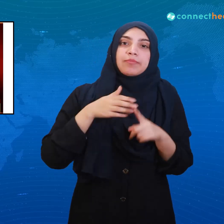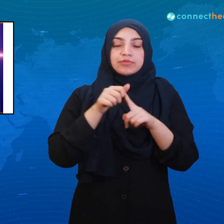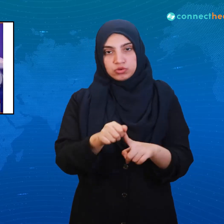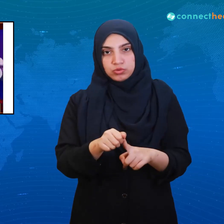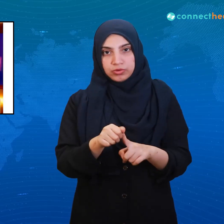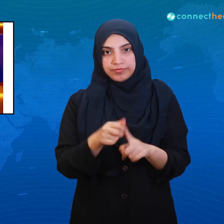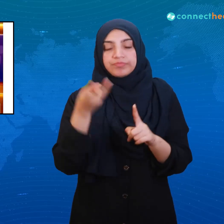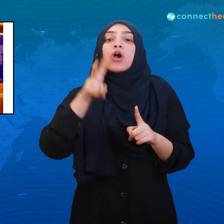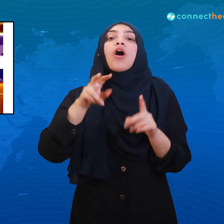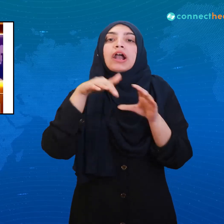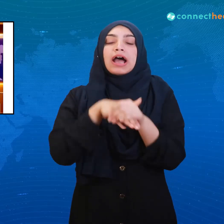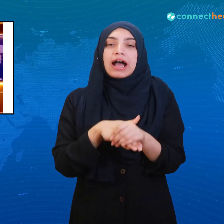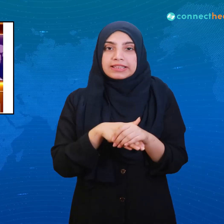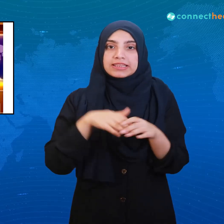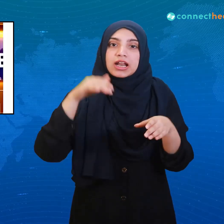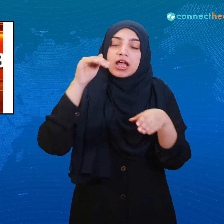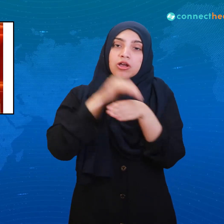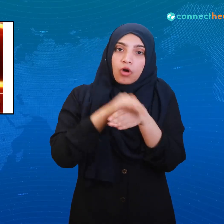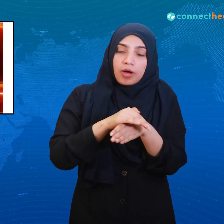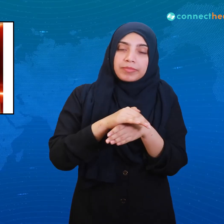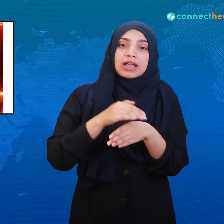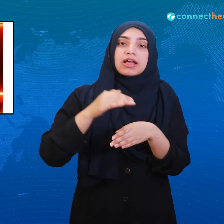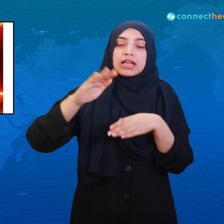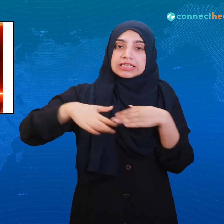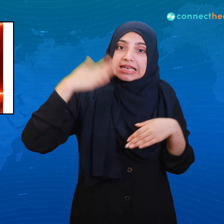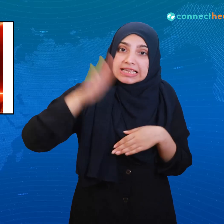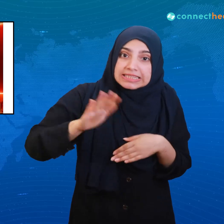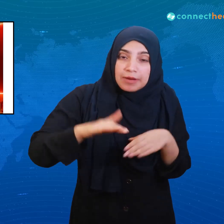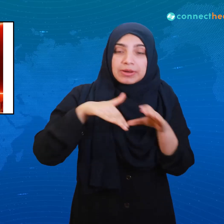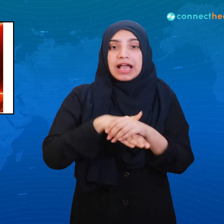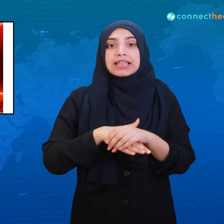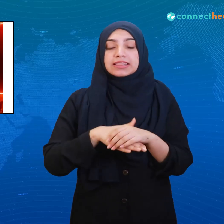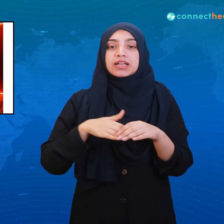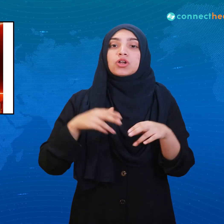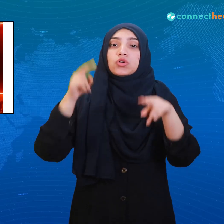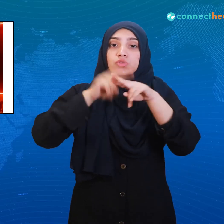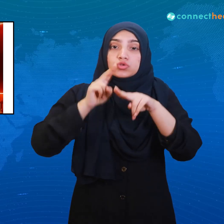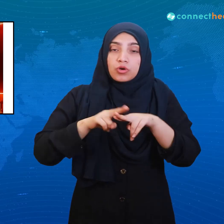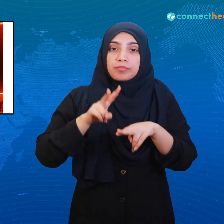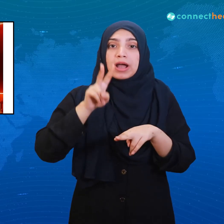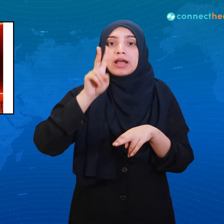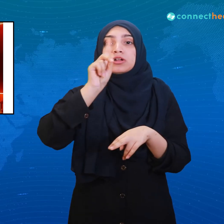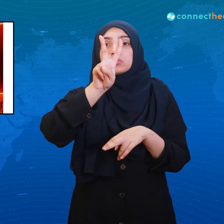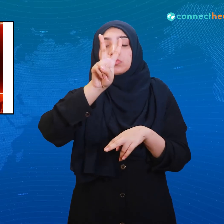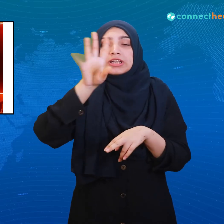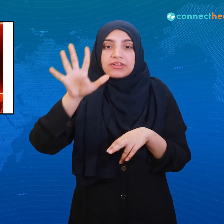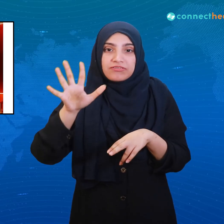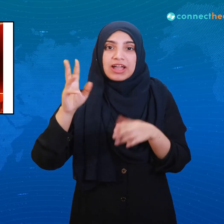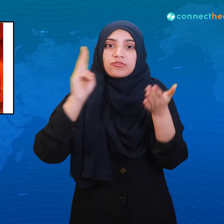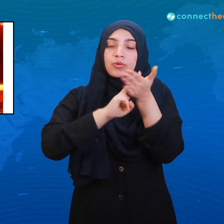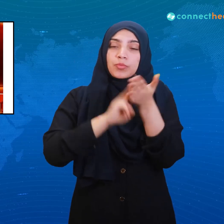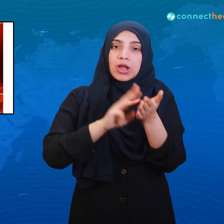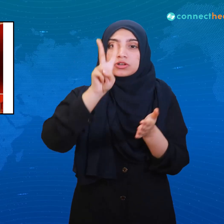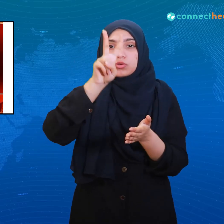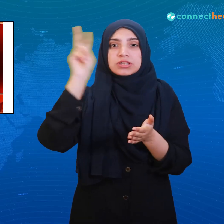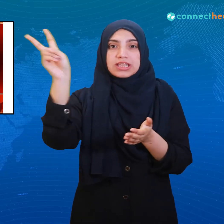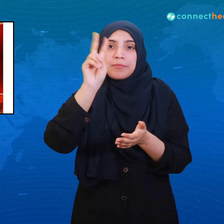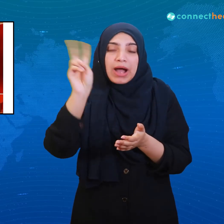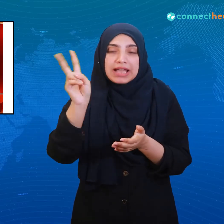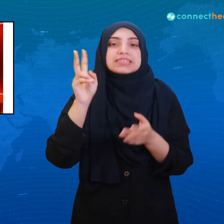बरकरार लाते हुए कौमी असम्बली का जुमा 25 मार्च 2022 को तलब करदा इजलास इसके